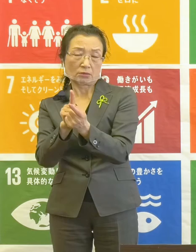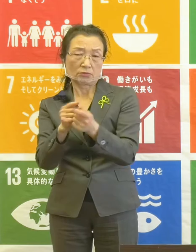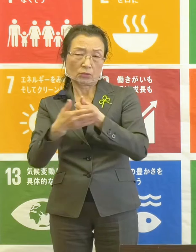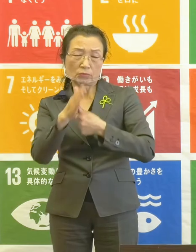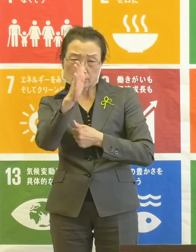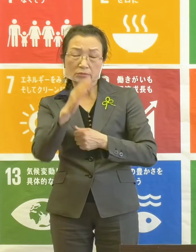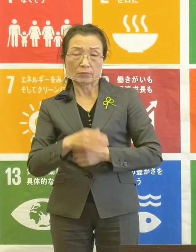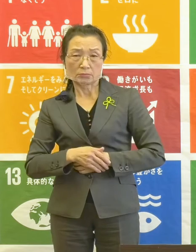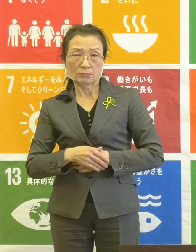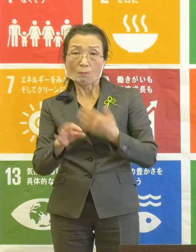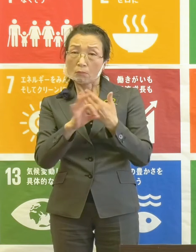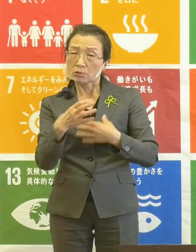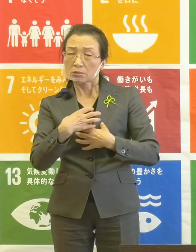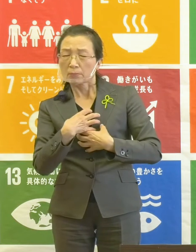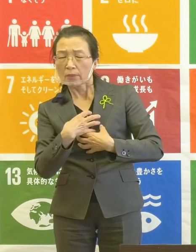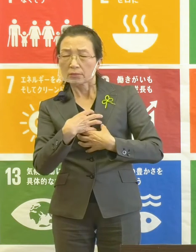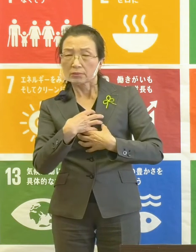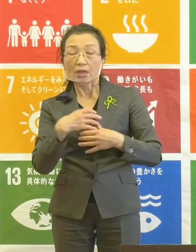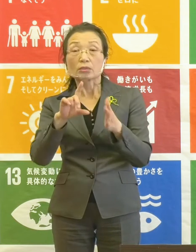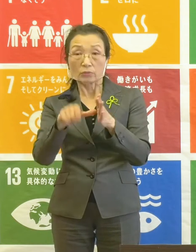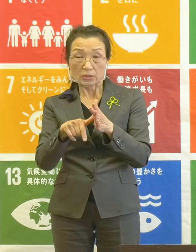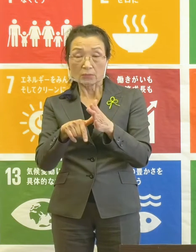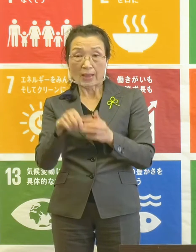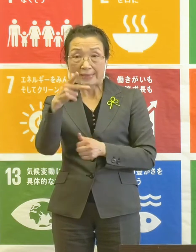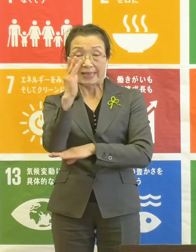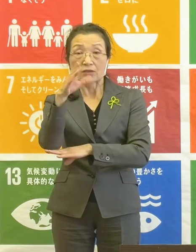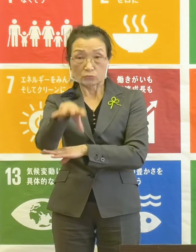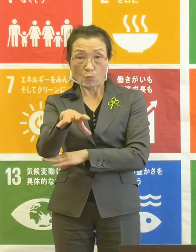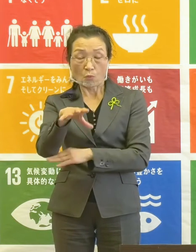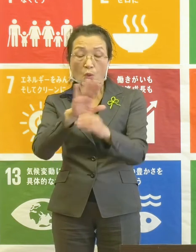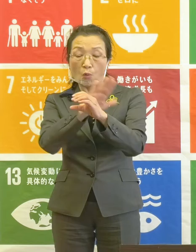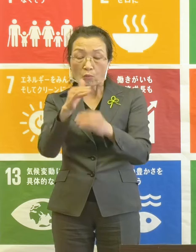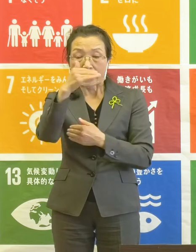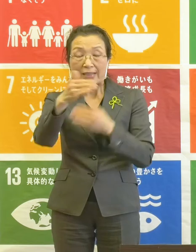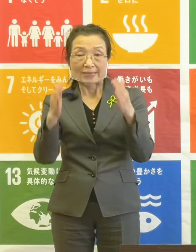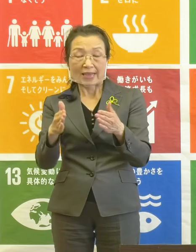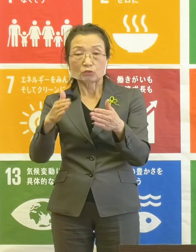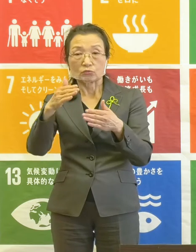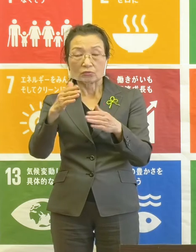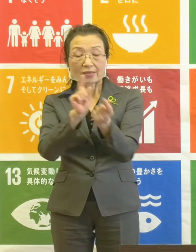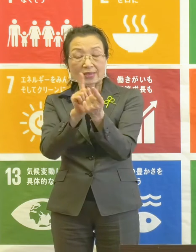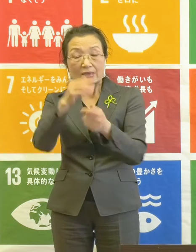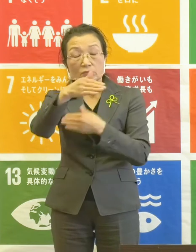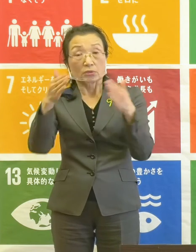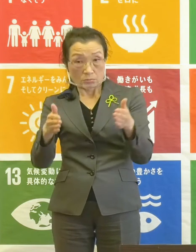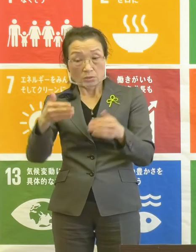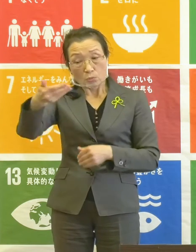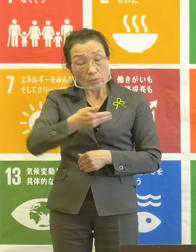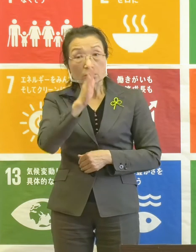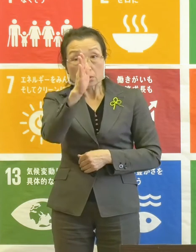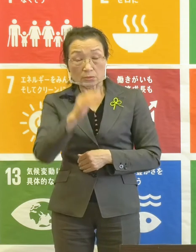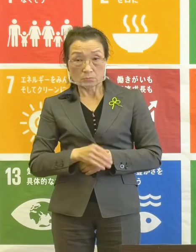配な方は市役所のコロナ対策室などにお問い合わせください。検査を